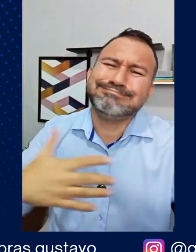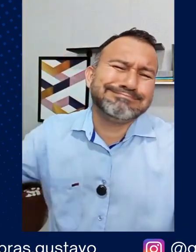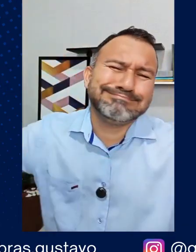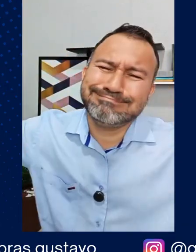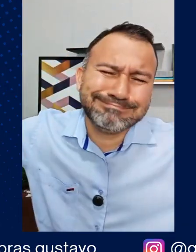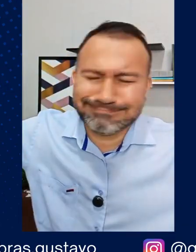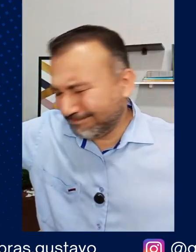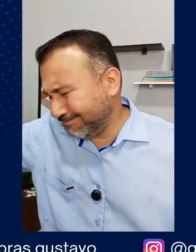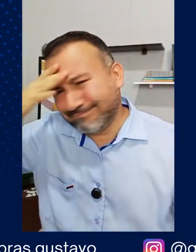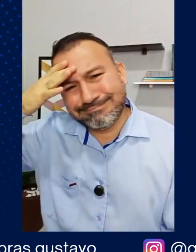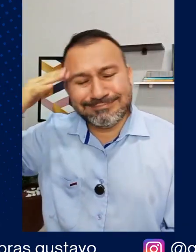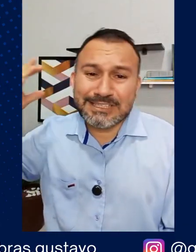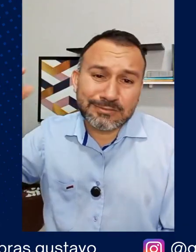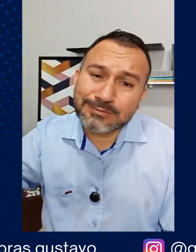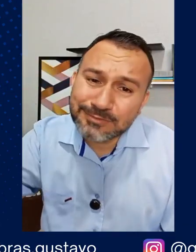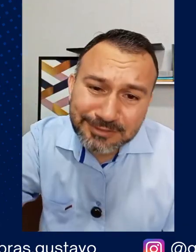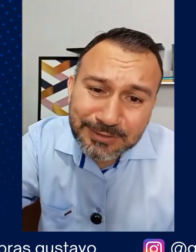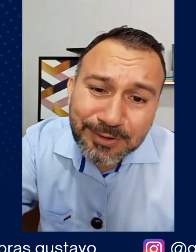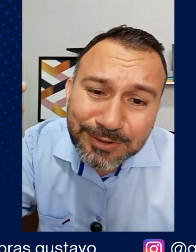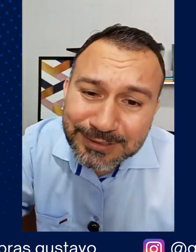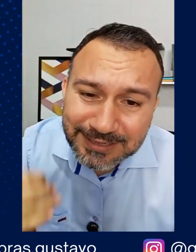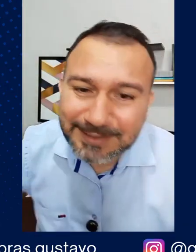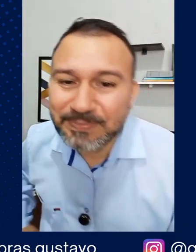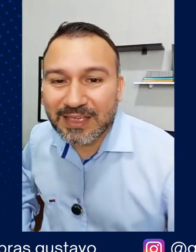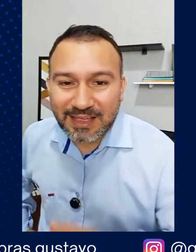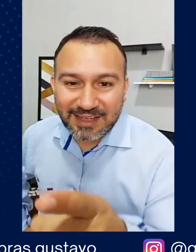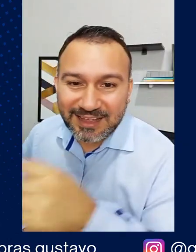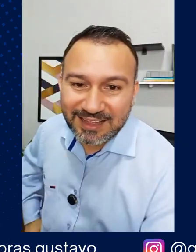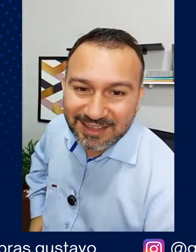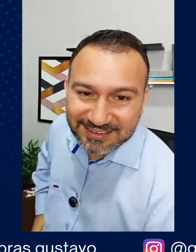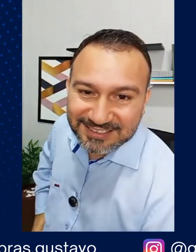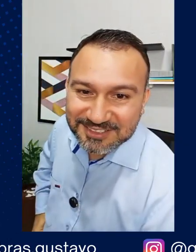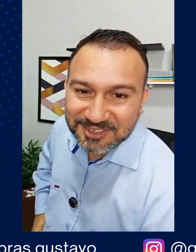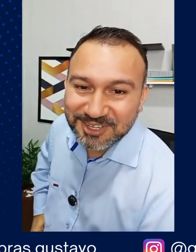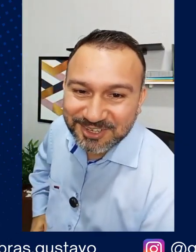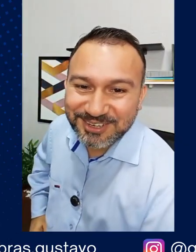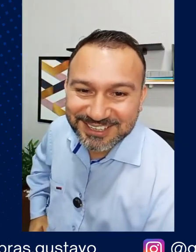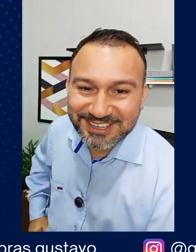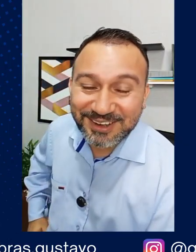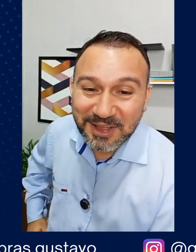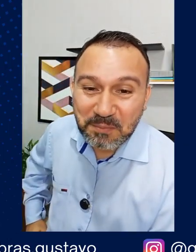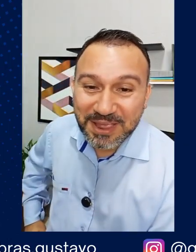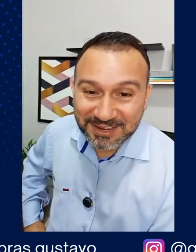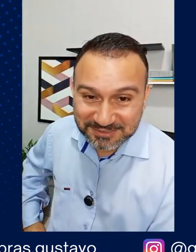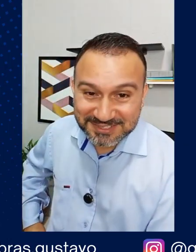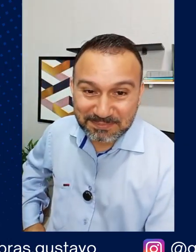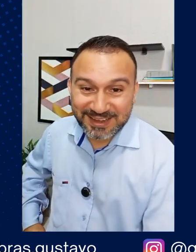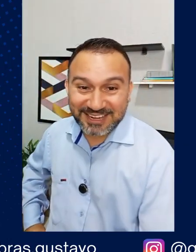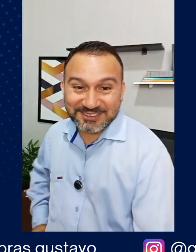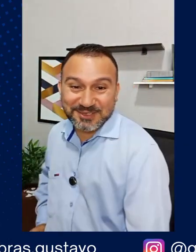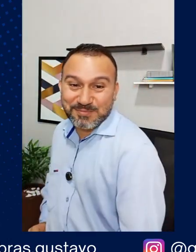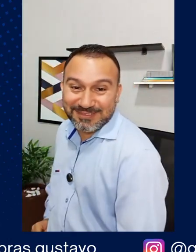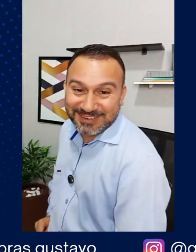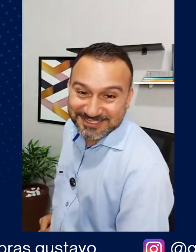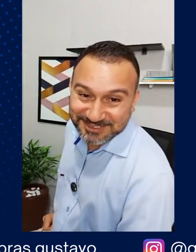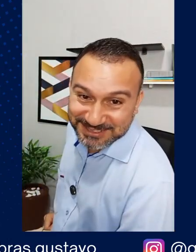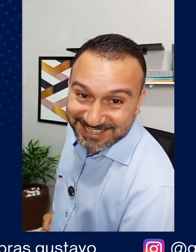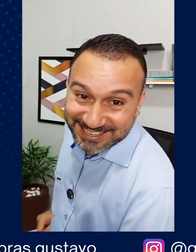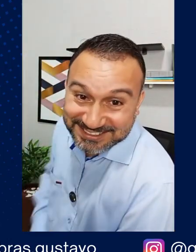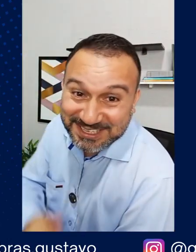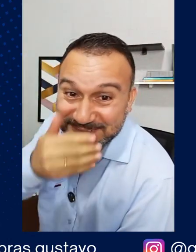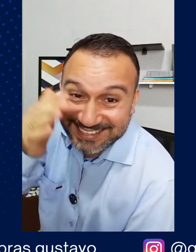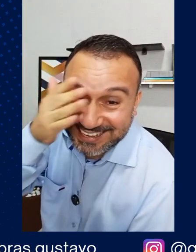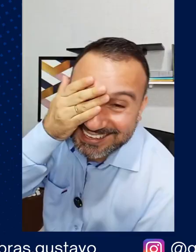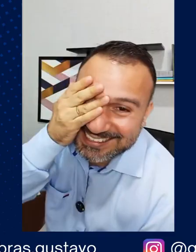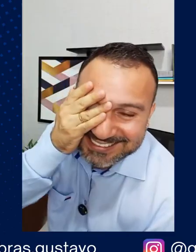jeito. Isso não funciona. A Lídia colocou aqui, ó. Pega um sapato ou uma vassoura